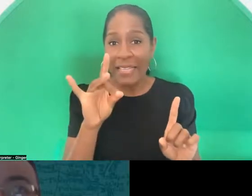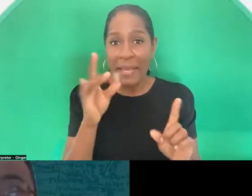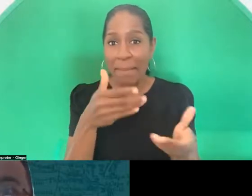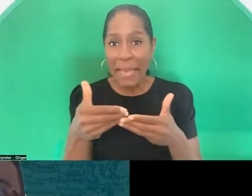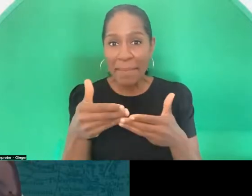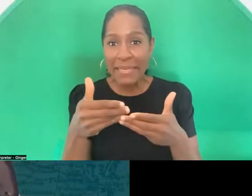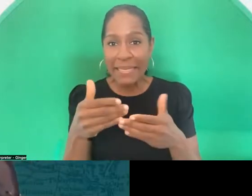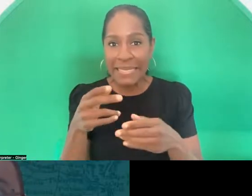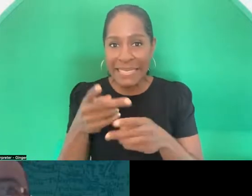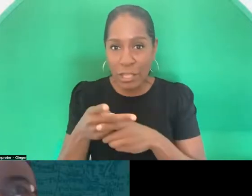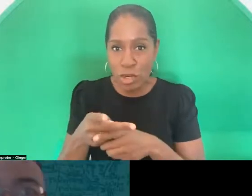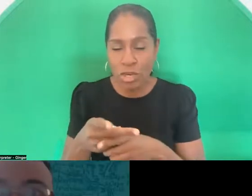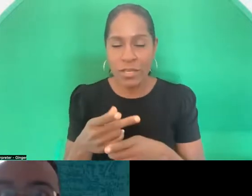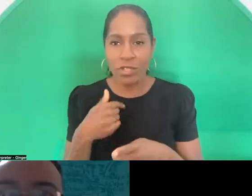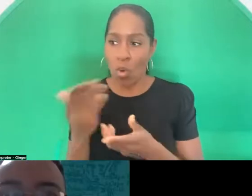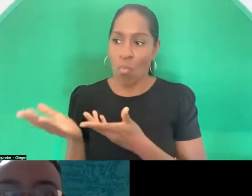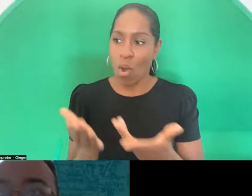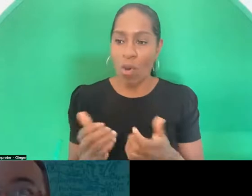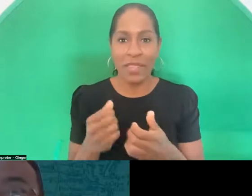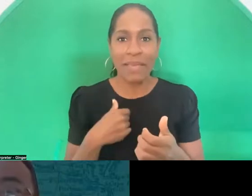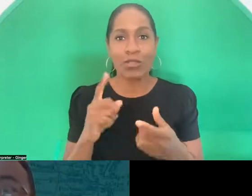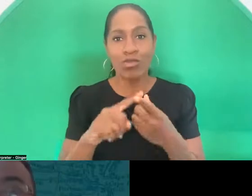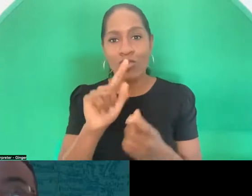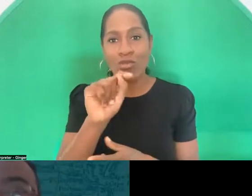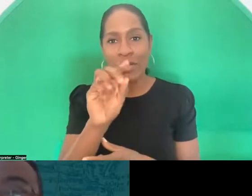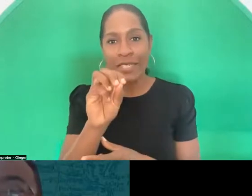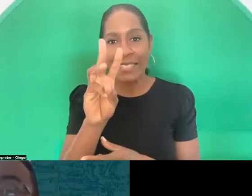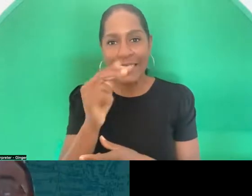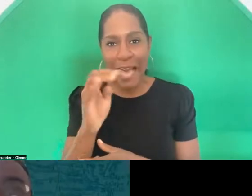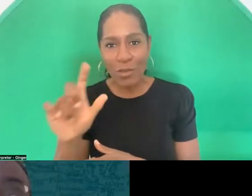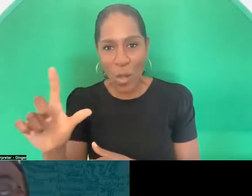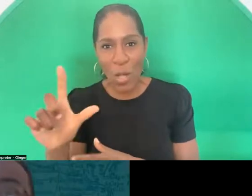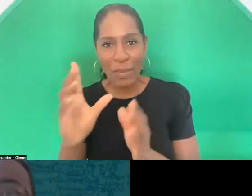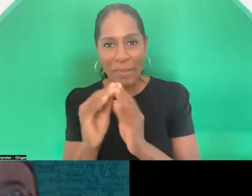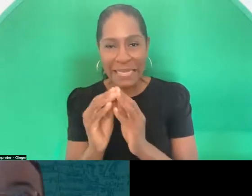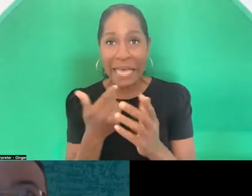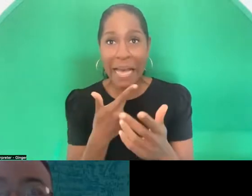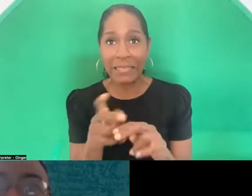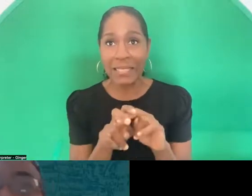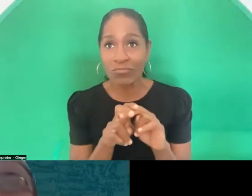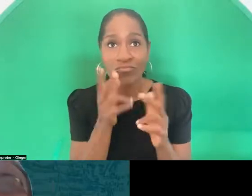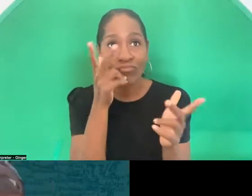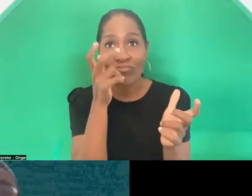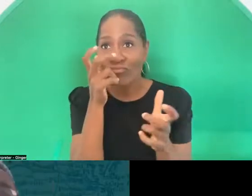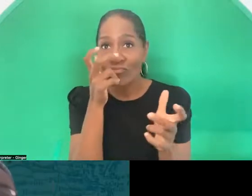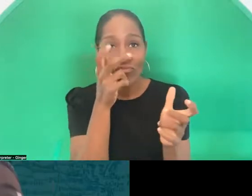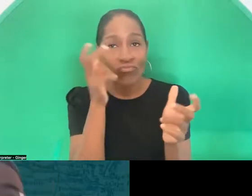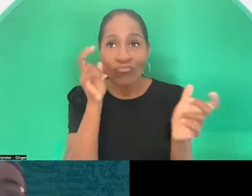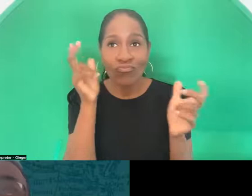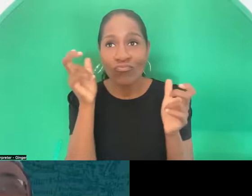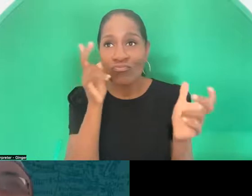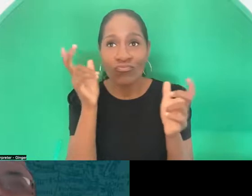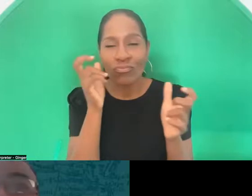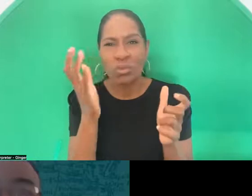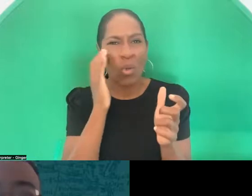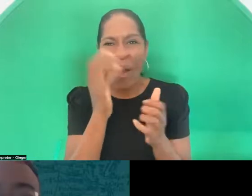las reuniones municipales que tenían entonces estaba sentado ahí conocía todo sobre todos los aspectos